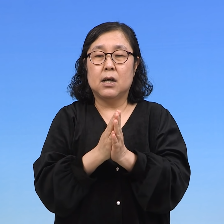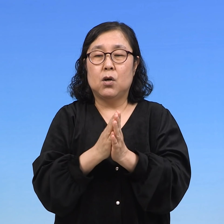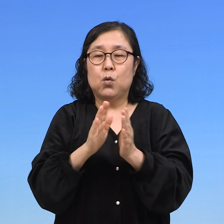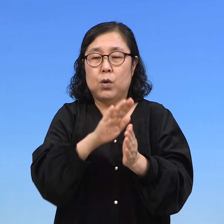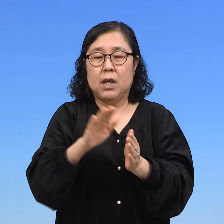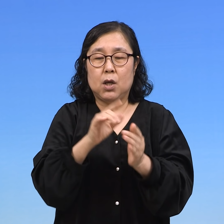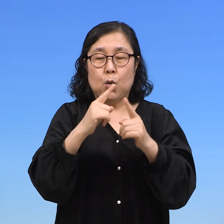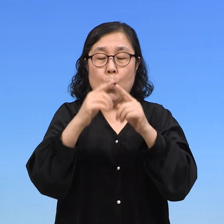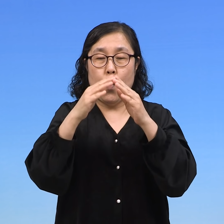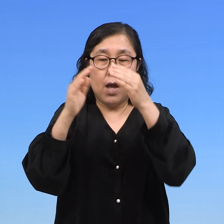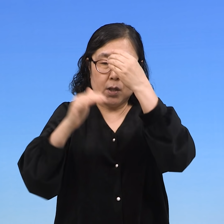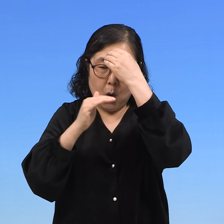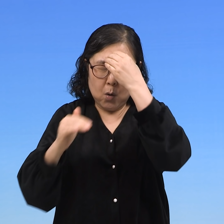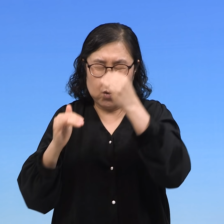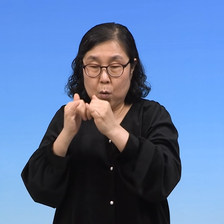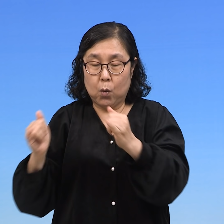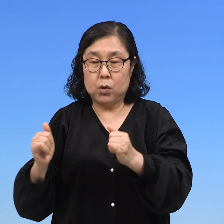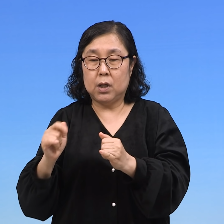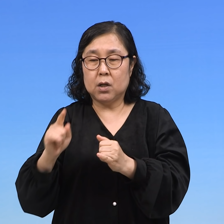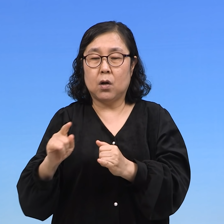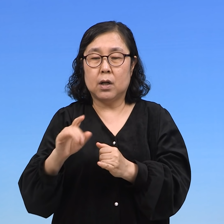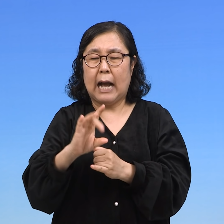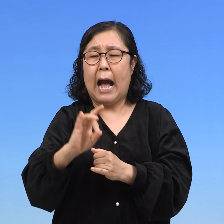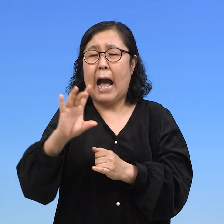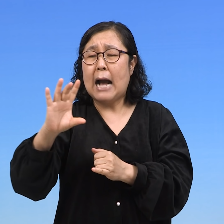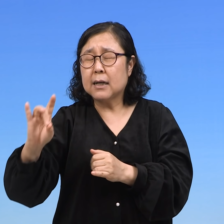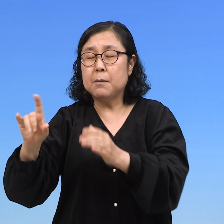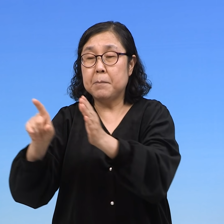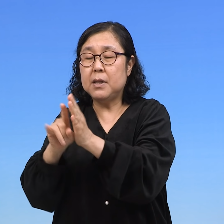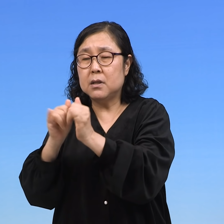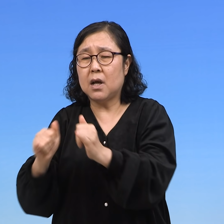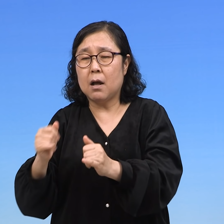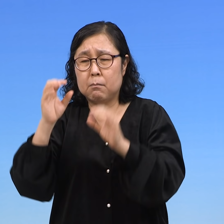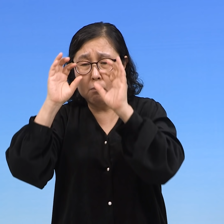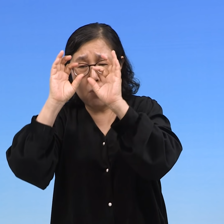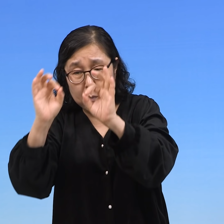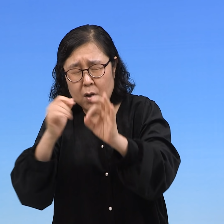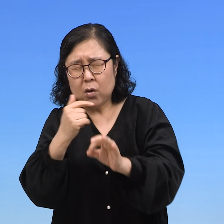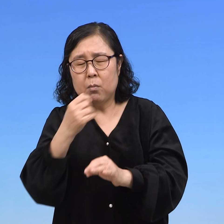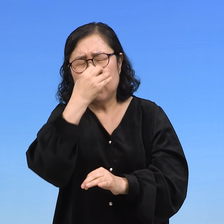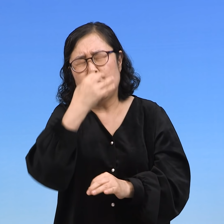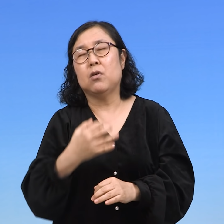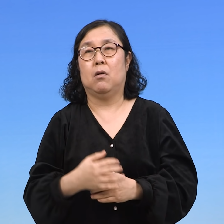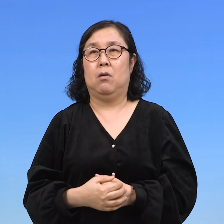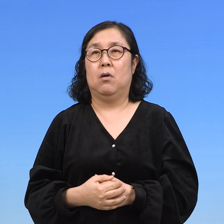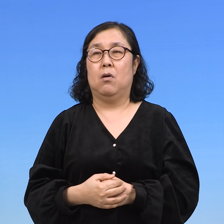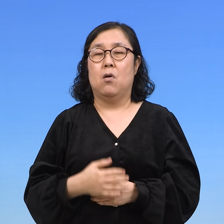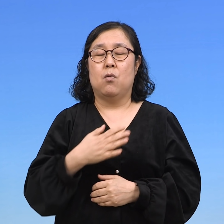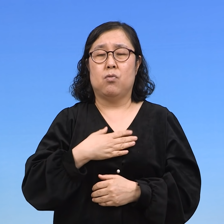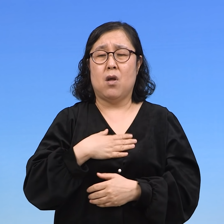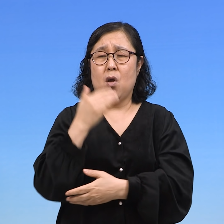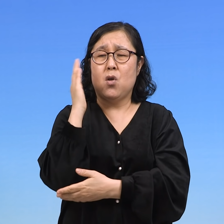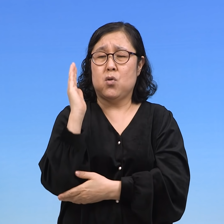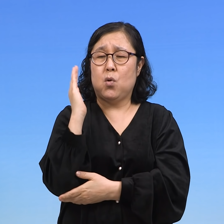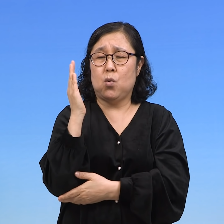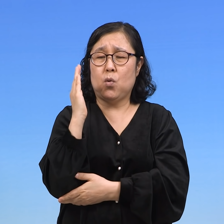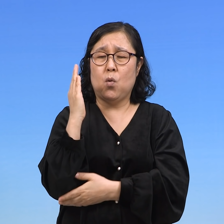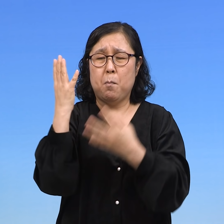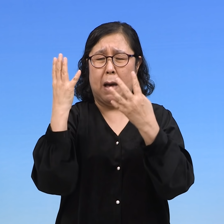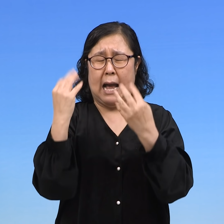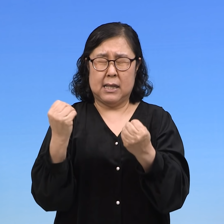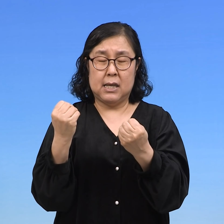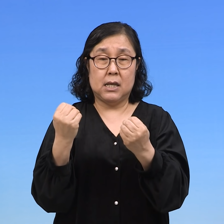중에도 가끔이지만 그게 더 큰 상처가 돼요 아니 제 설교 지금 수천 편이 유튜브에